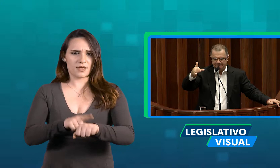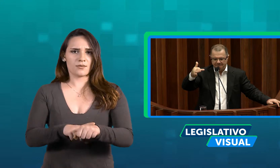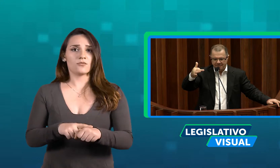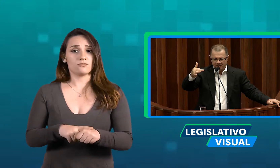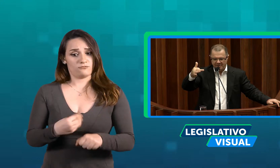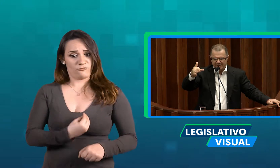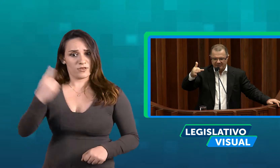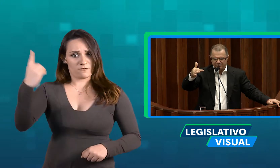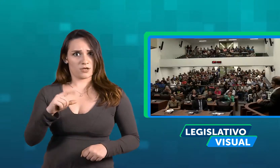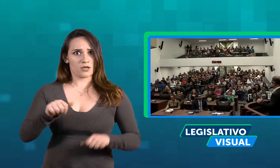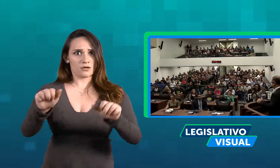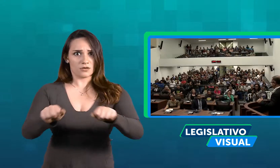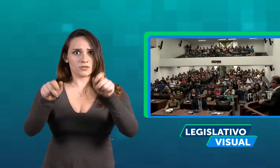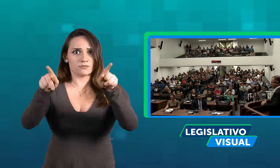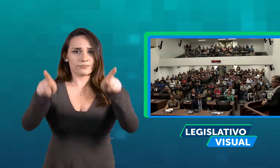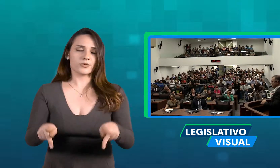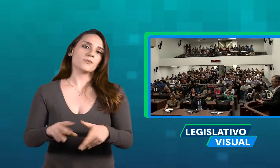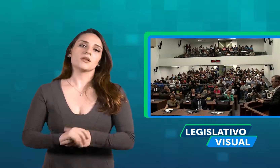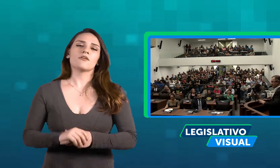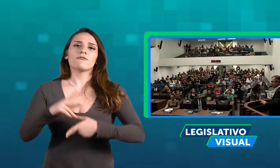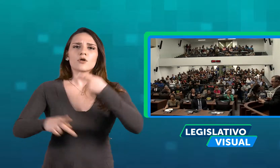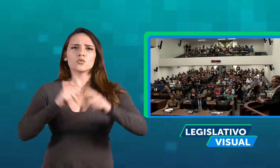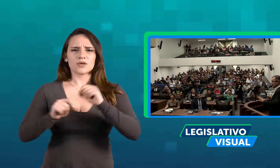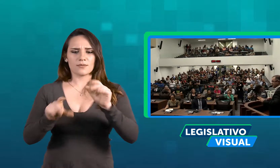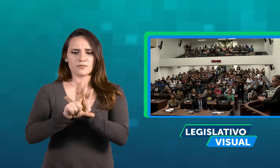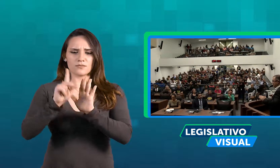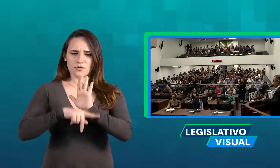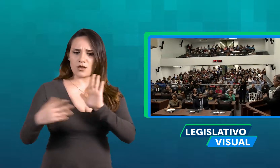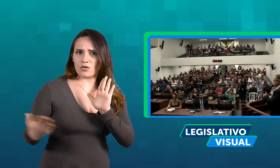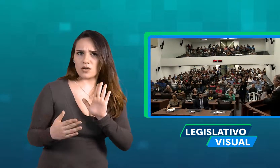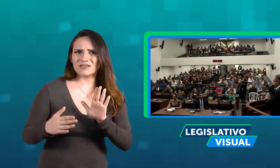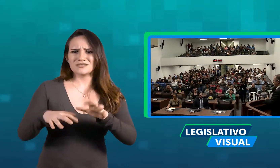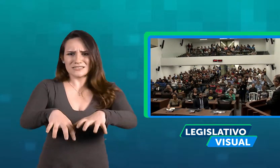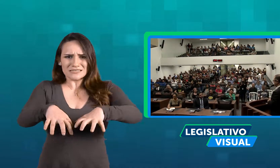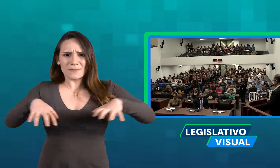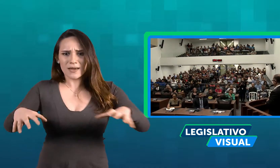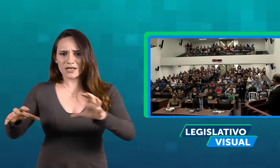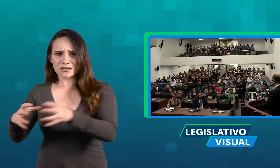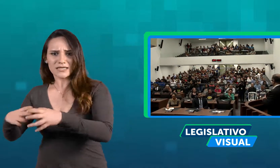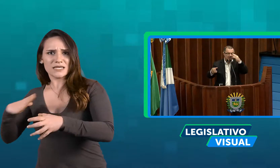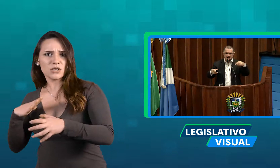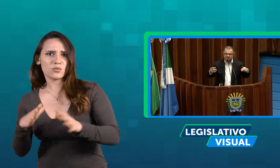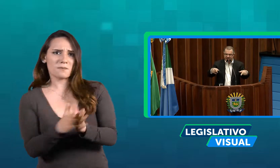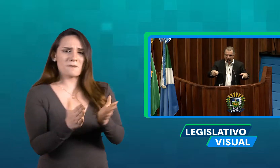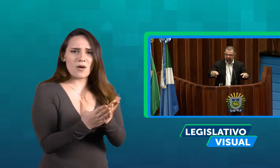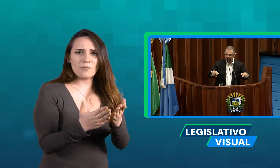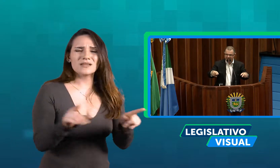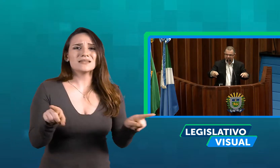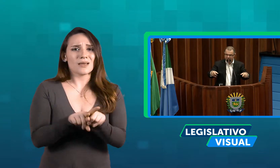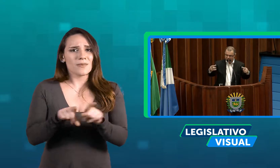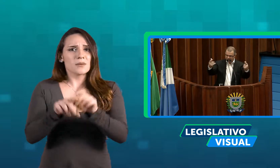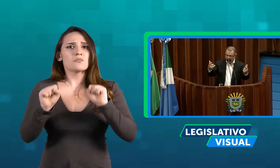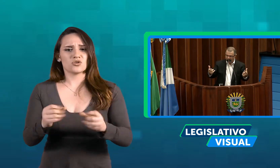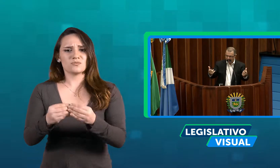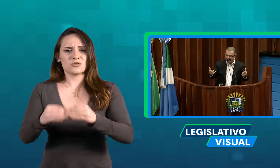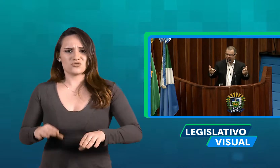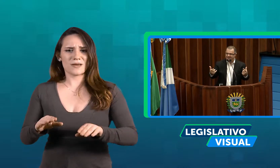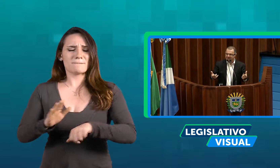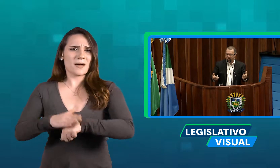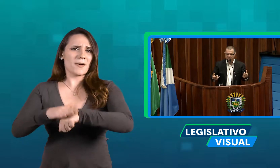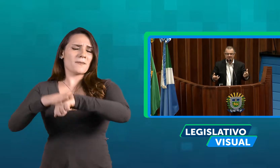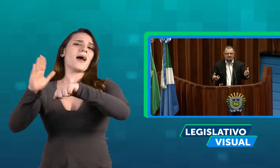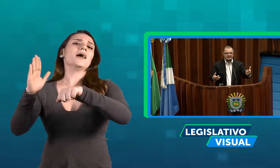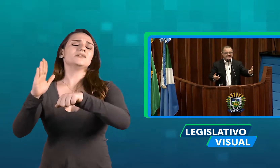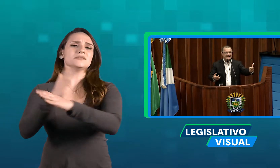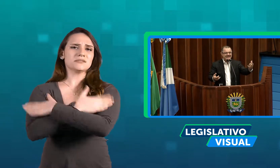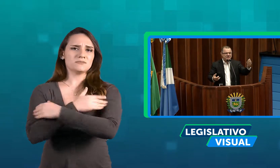da audiência pública. Segundo ele, o projeto atual, além de aumentar os contrastes sociais, pode até mesmo influenciar